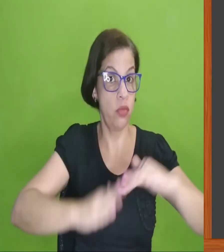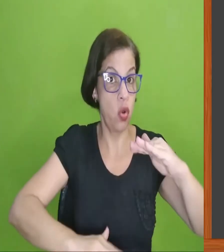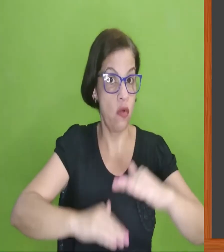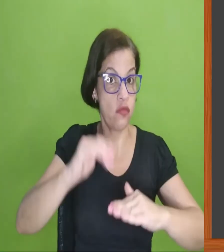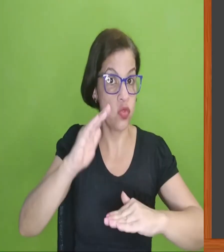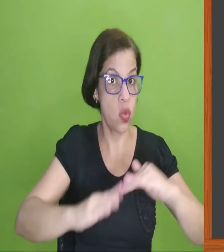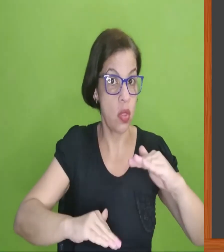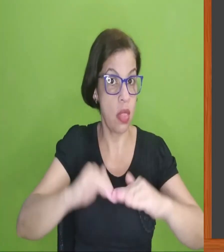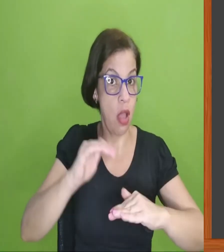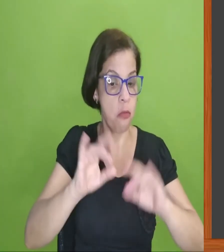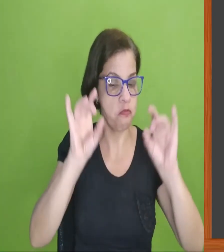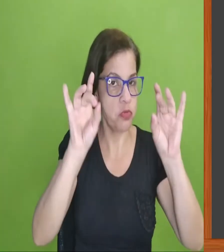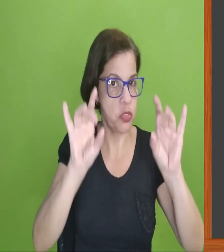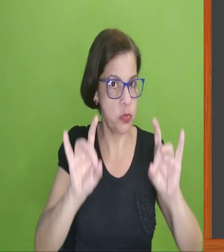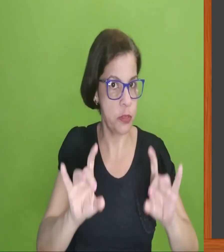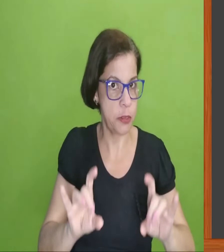profissional especializado.